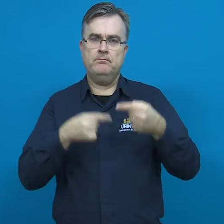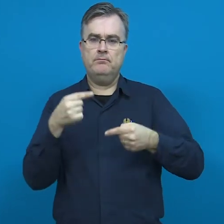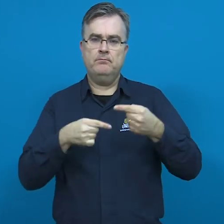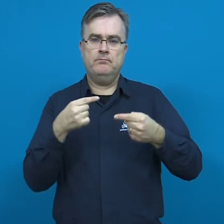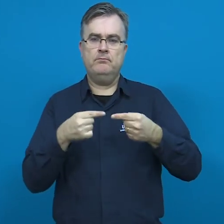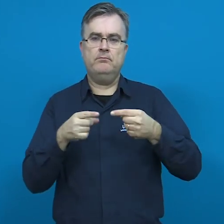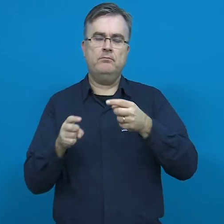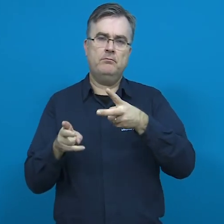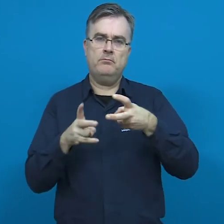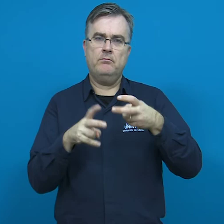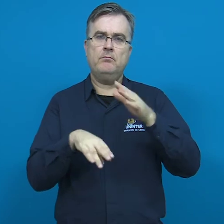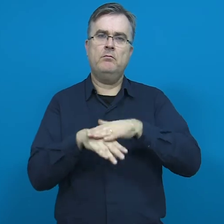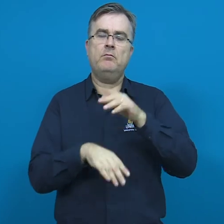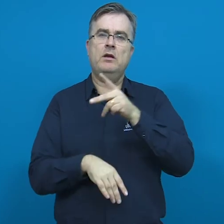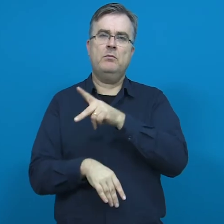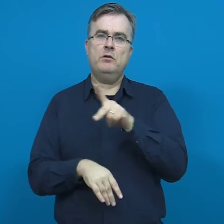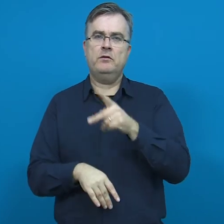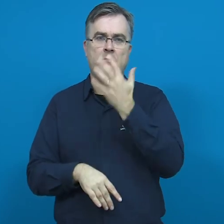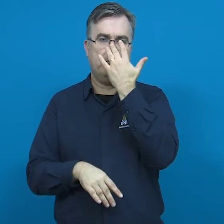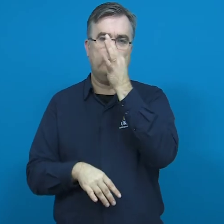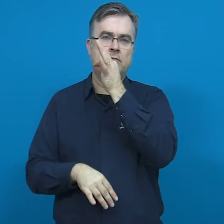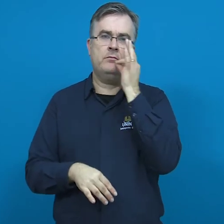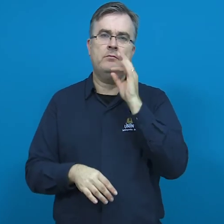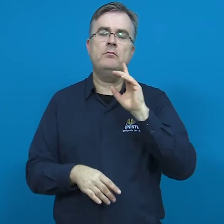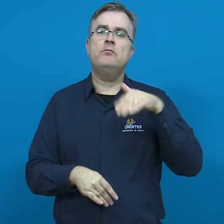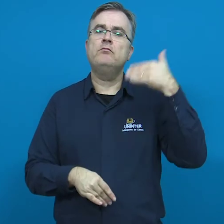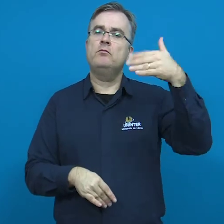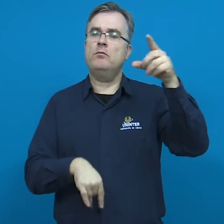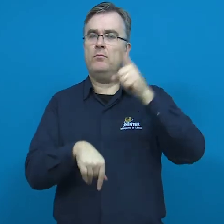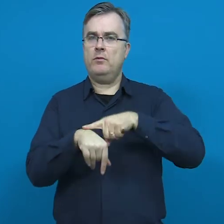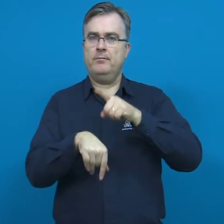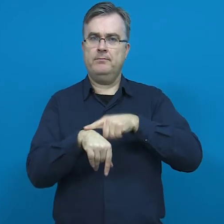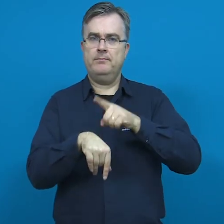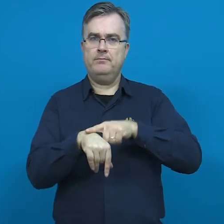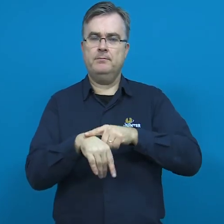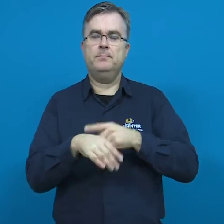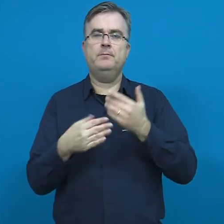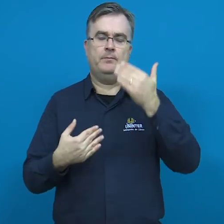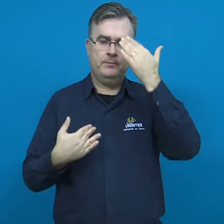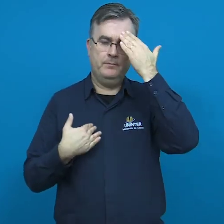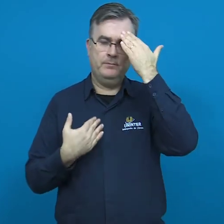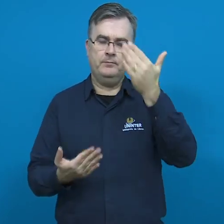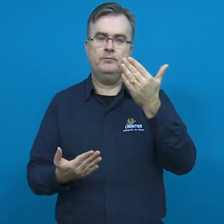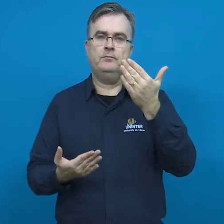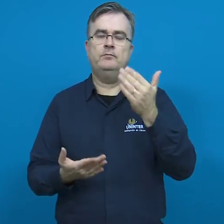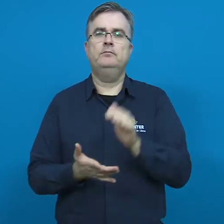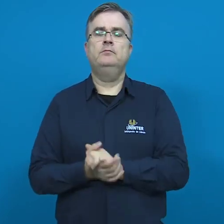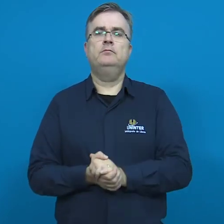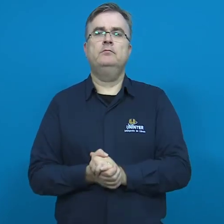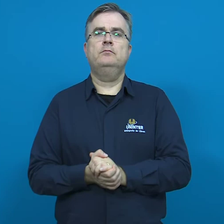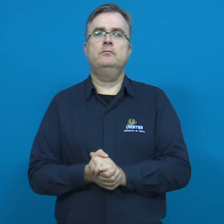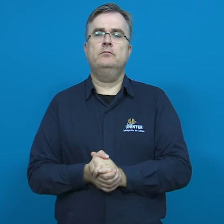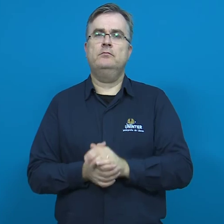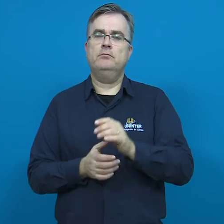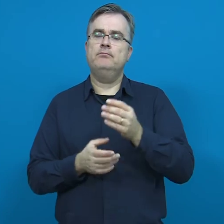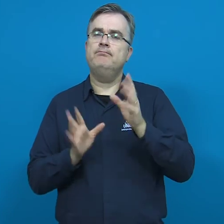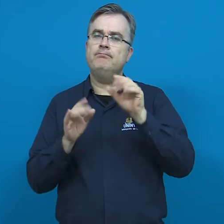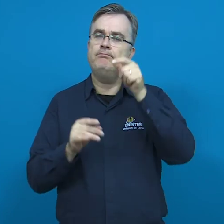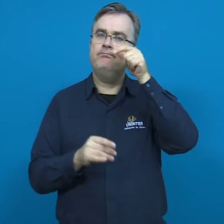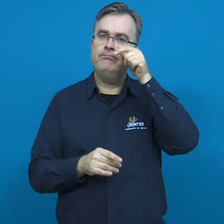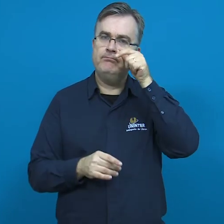para discutir e para explorar um pouco mais a professora Vanessa. Vamos deixar para um outro momento, né? Agradecemos aí